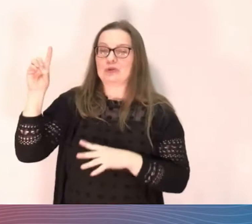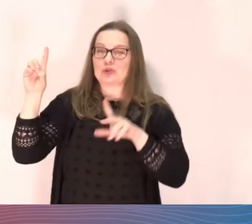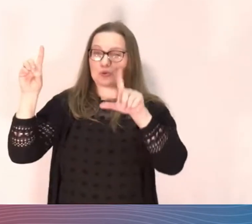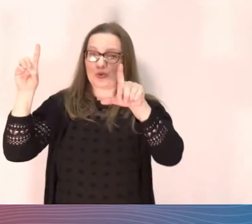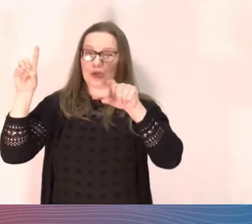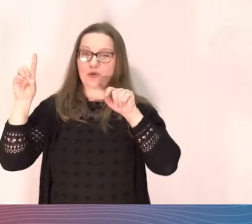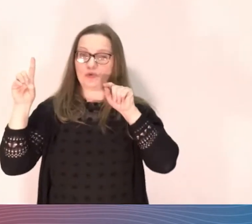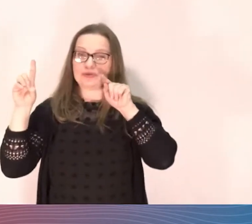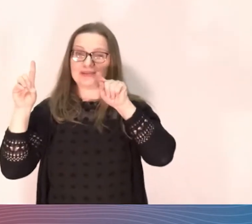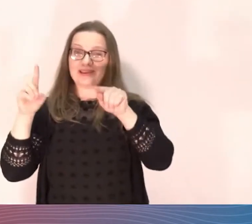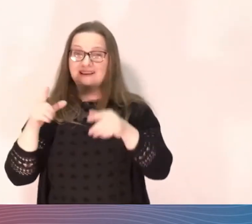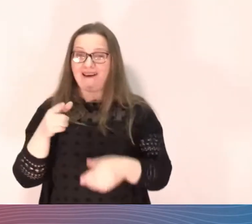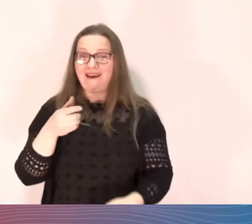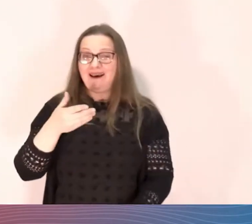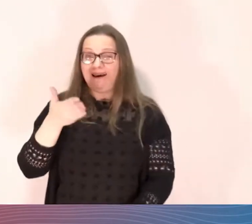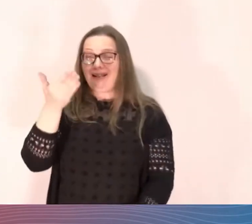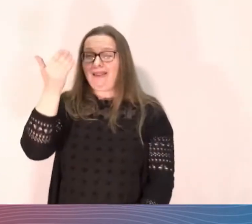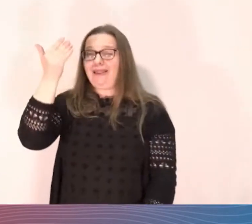questão de tempo.